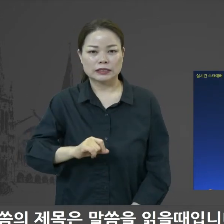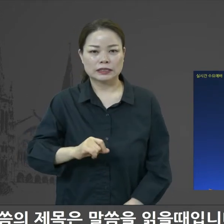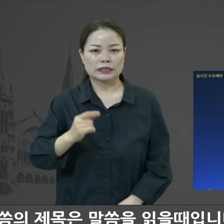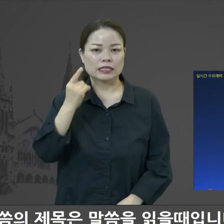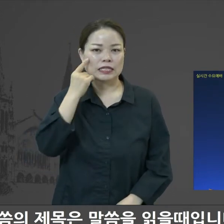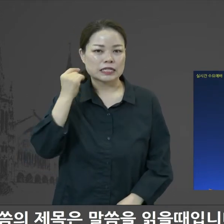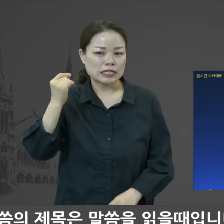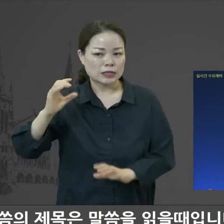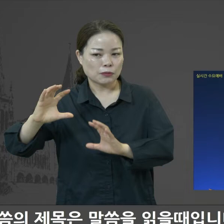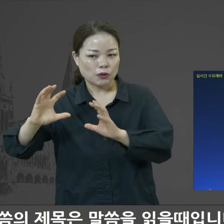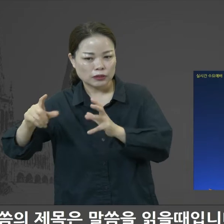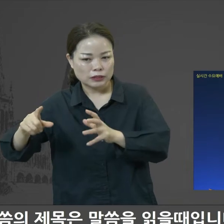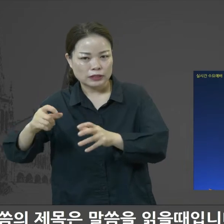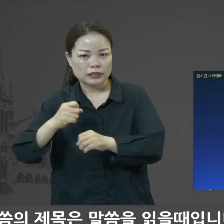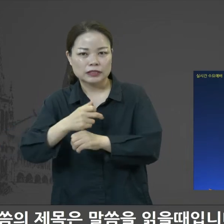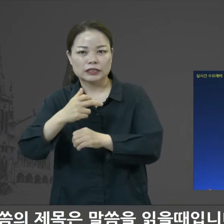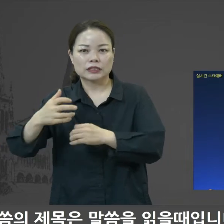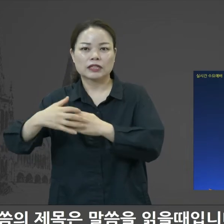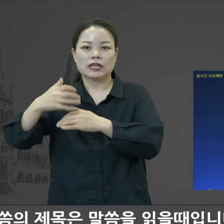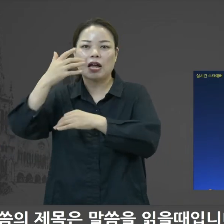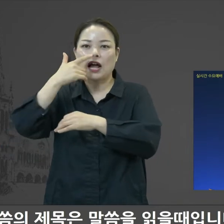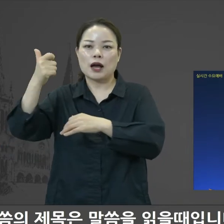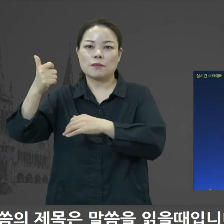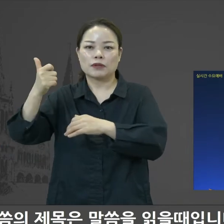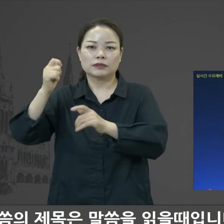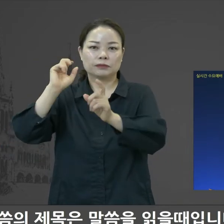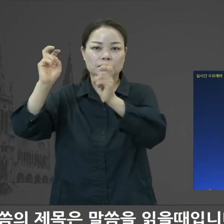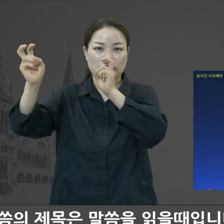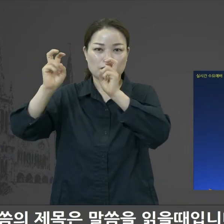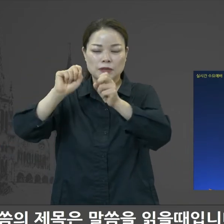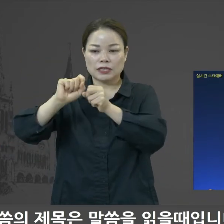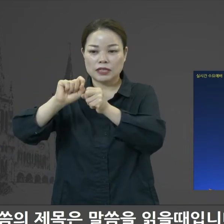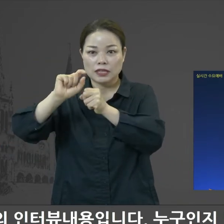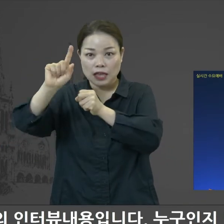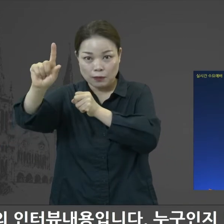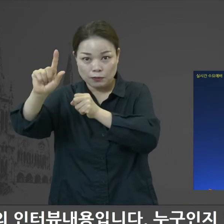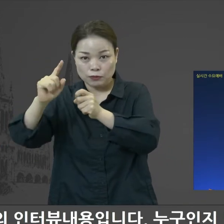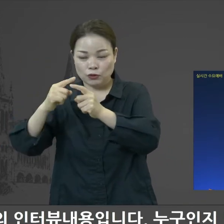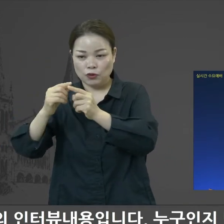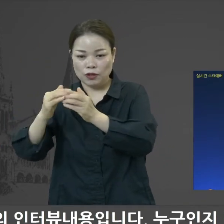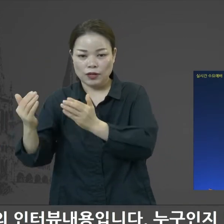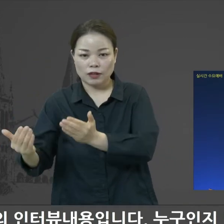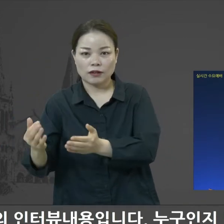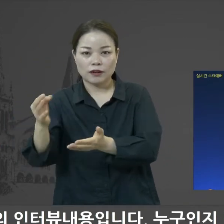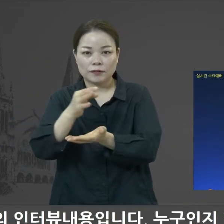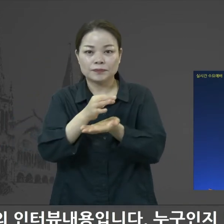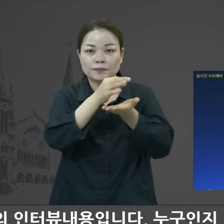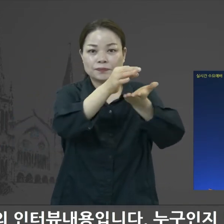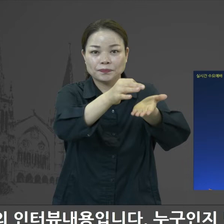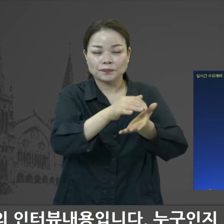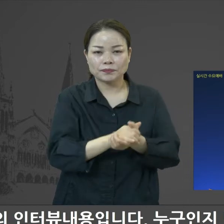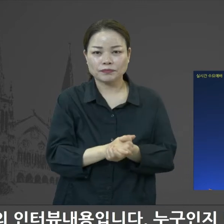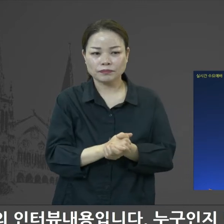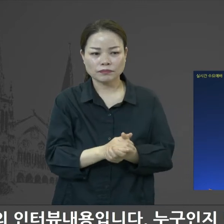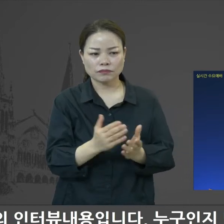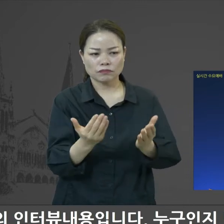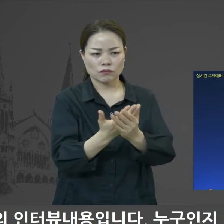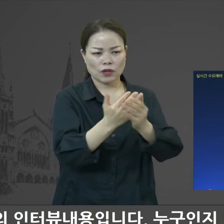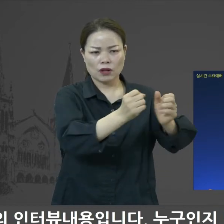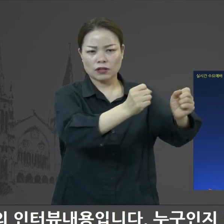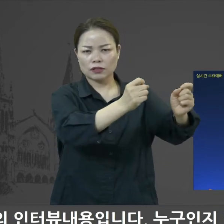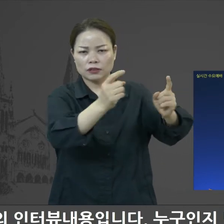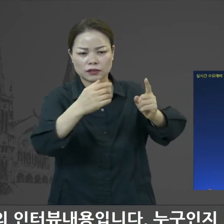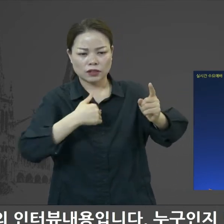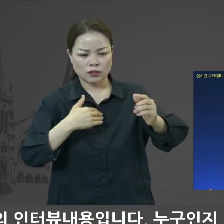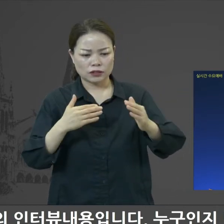일제시대부터 큰 병원을 하신 아버님 사업의 대부분을 교회에 바쳤습니다. 전국의 부흥사들 가운데